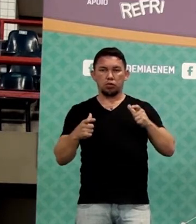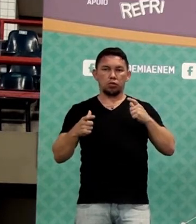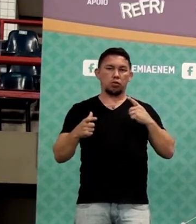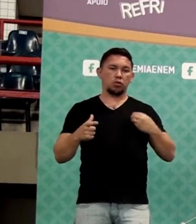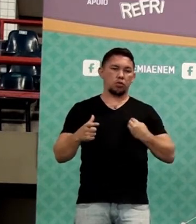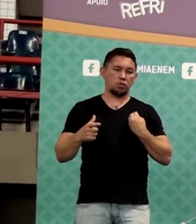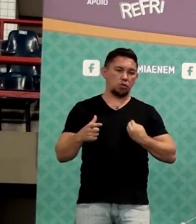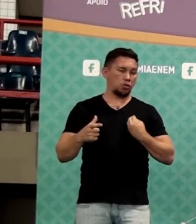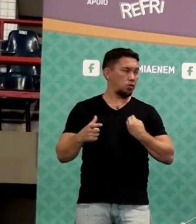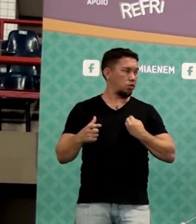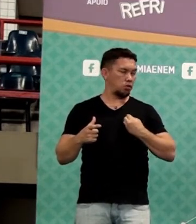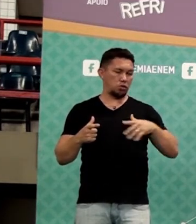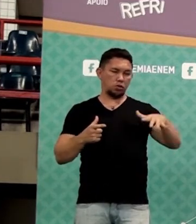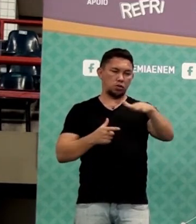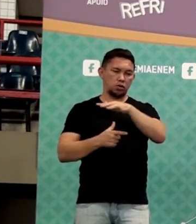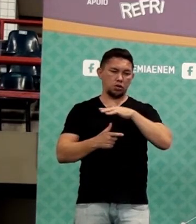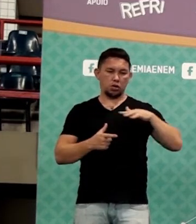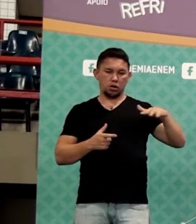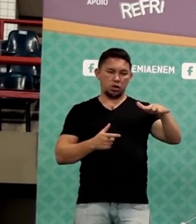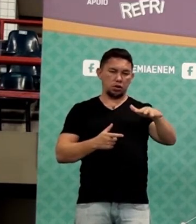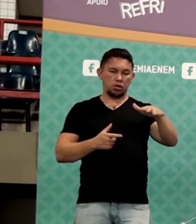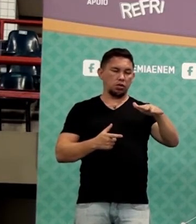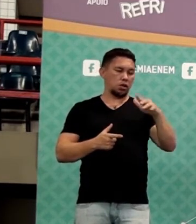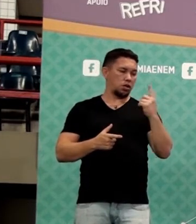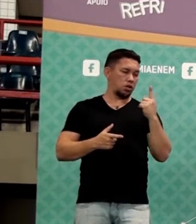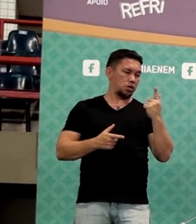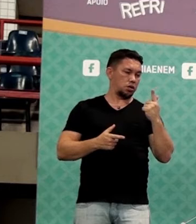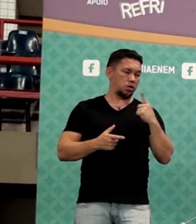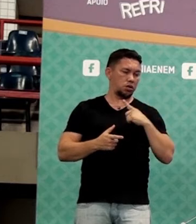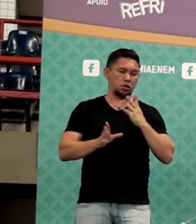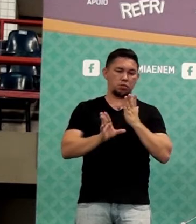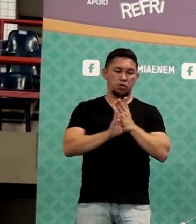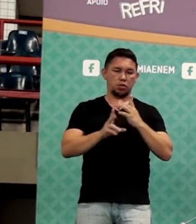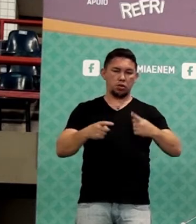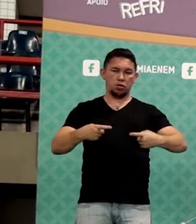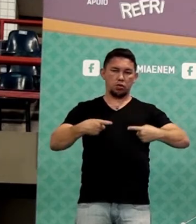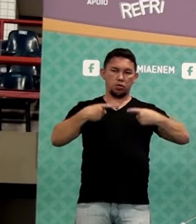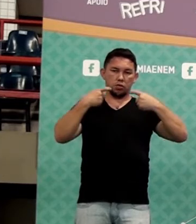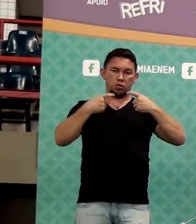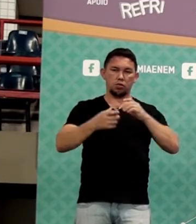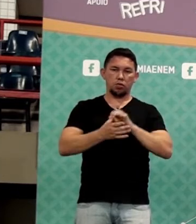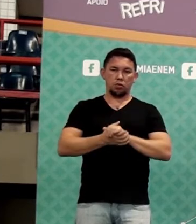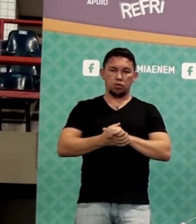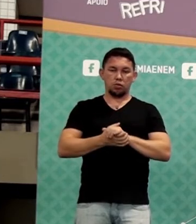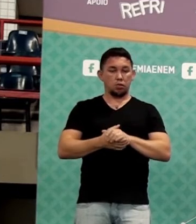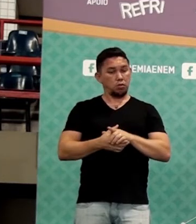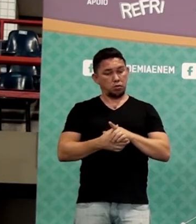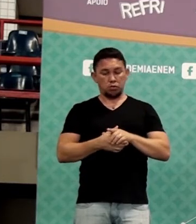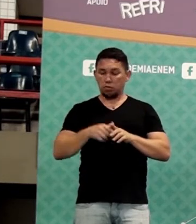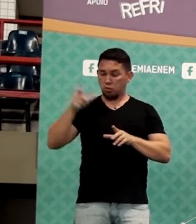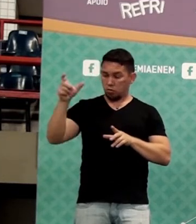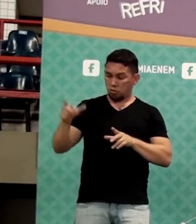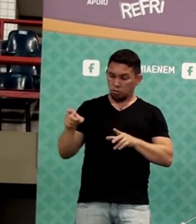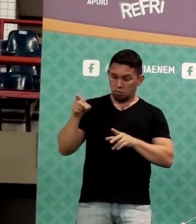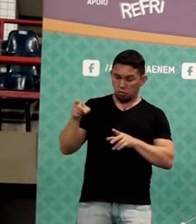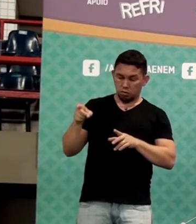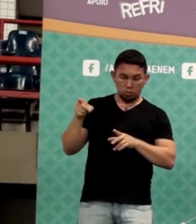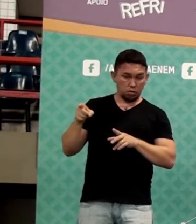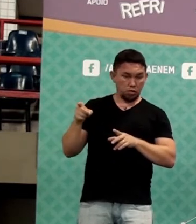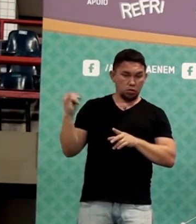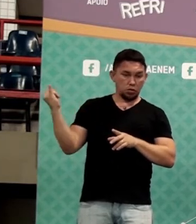espaços geográficos? Através da guerra. Então esse homem, ele